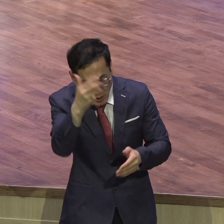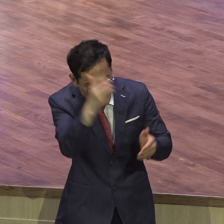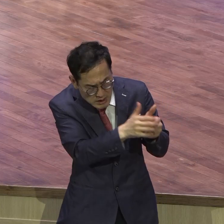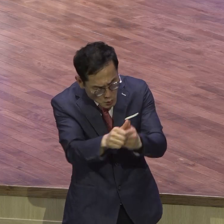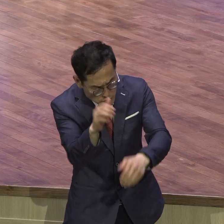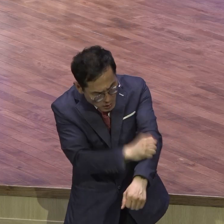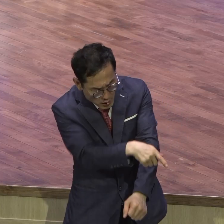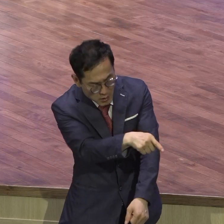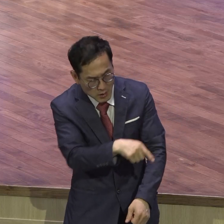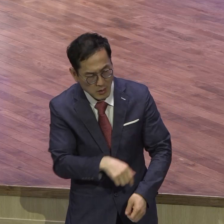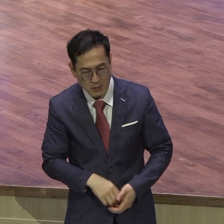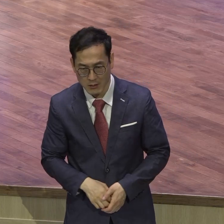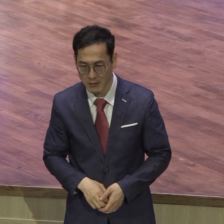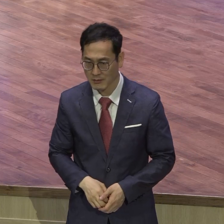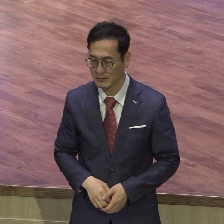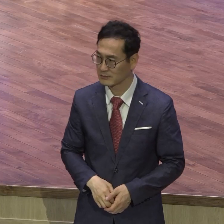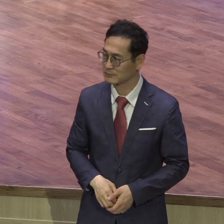거야